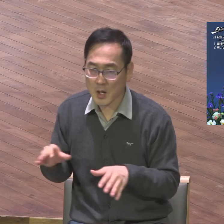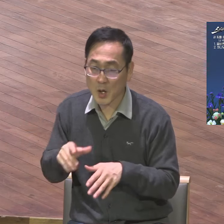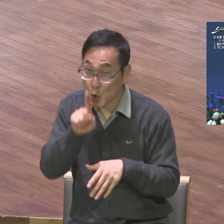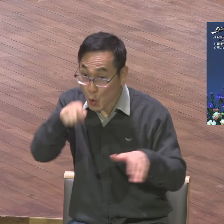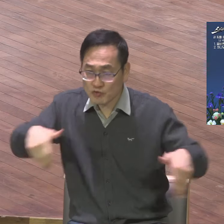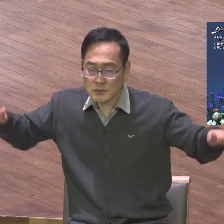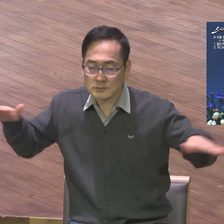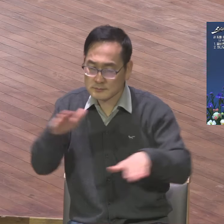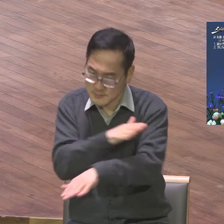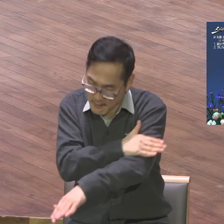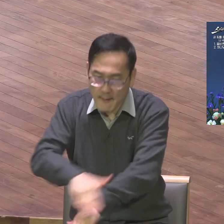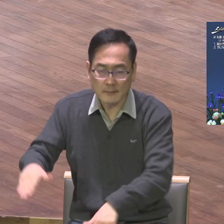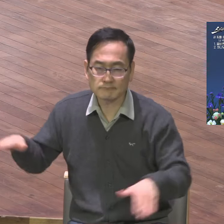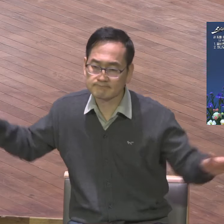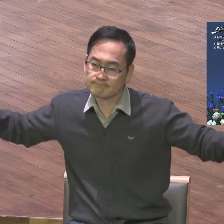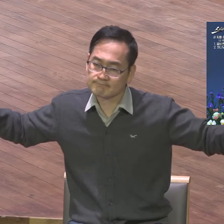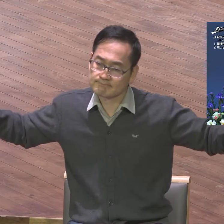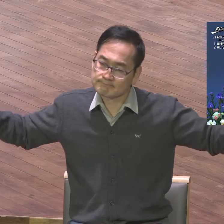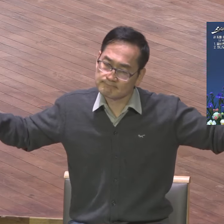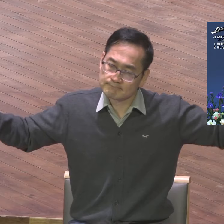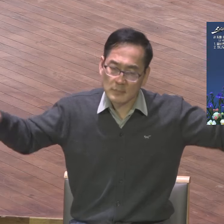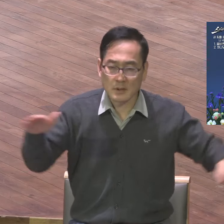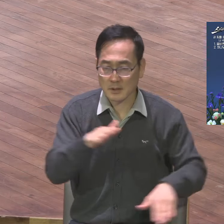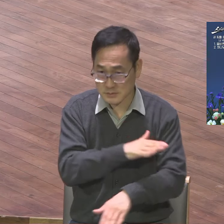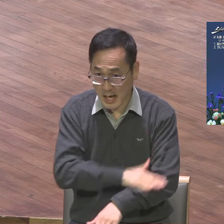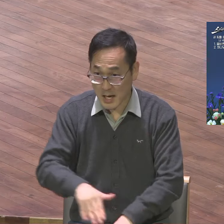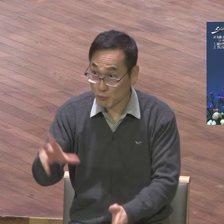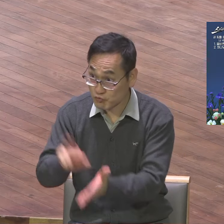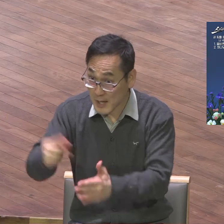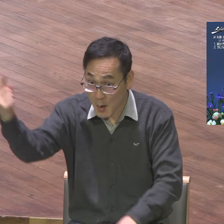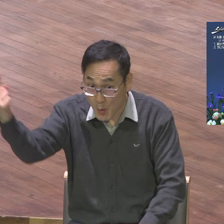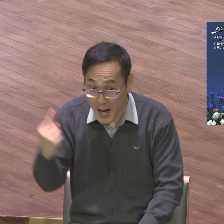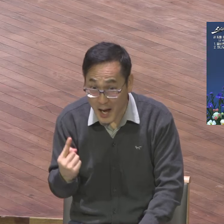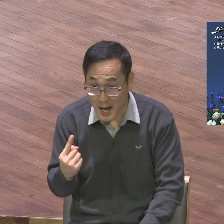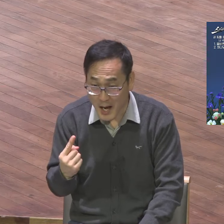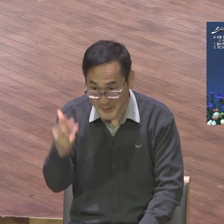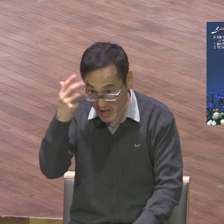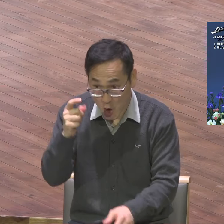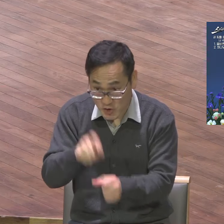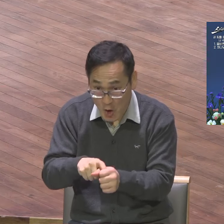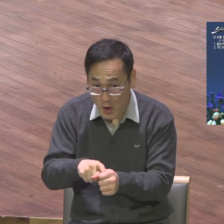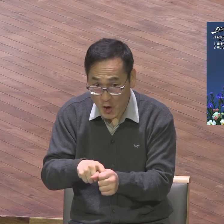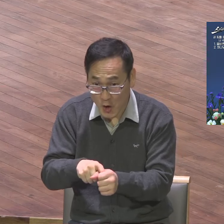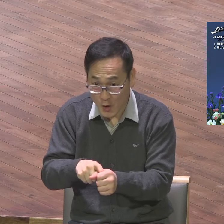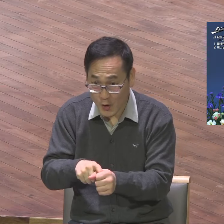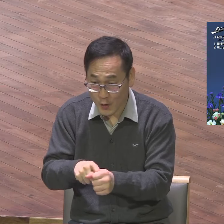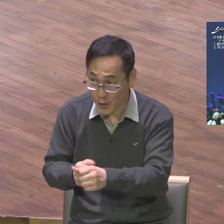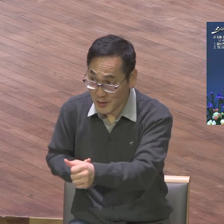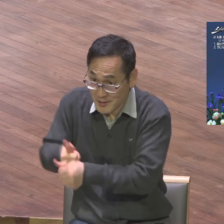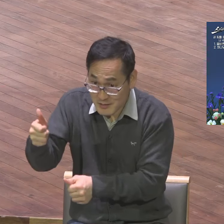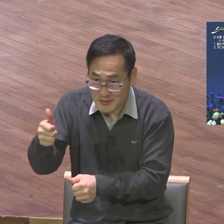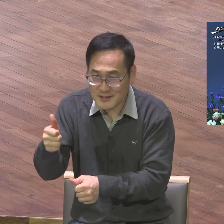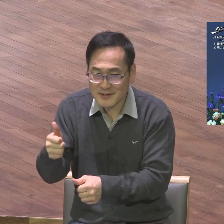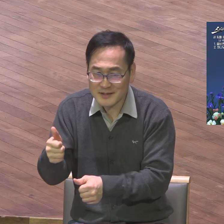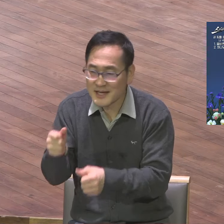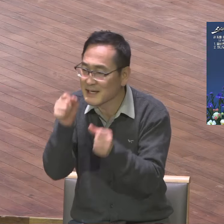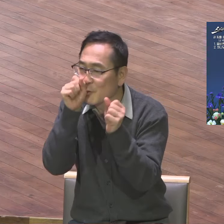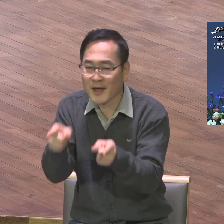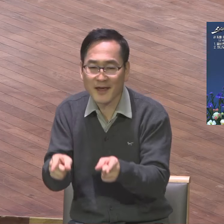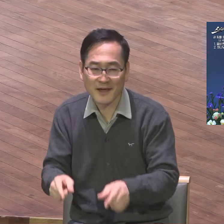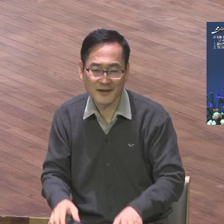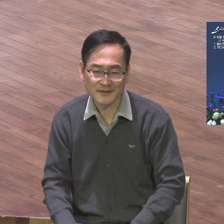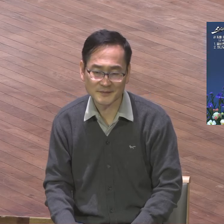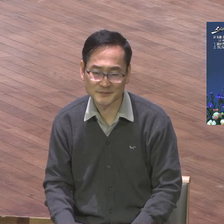때 여러분의 문제가 오면 그때 바로 영적으로 비상하는 그런 시간표임을 눈치채시